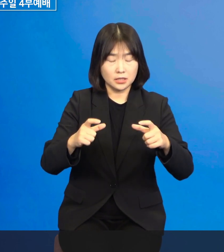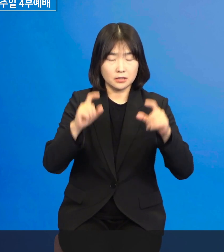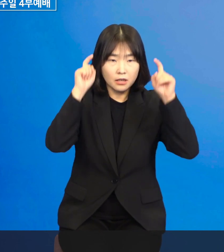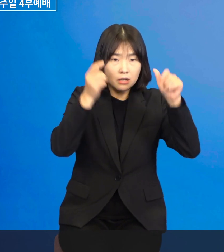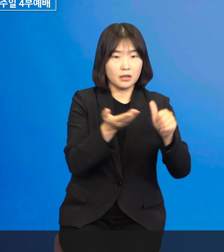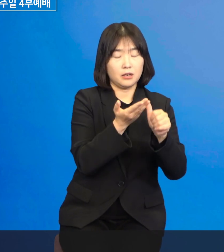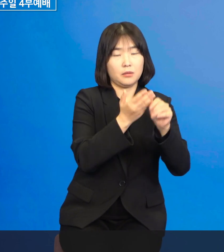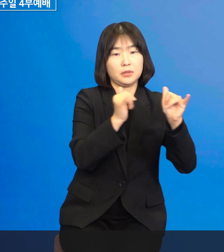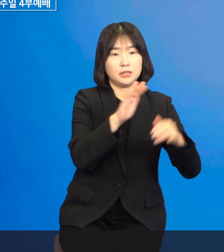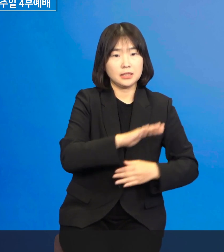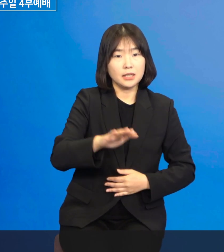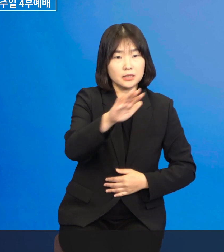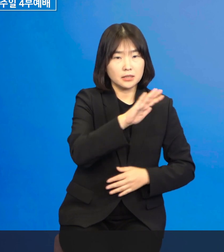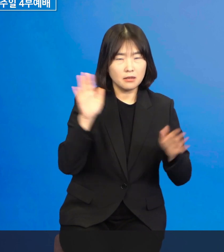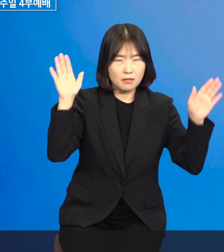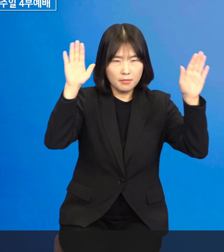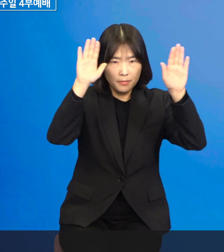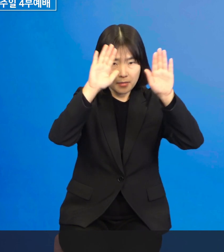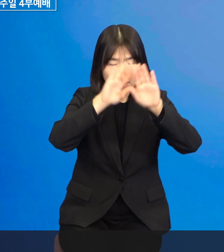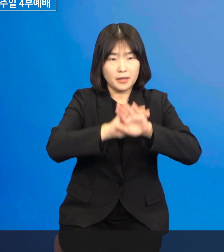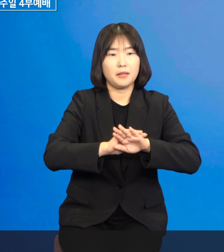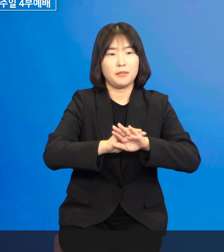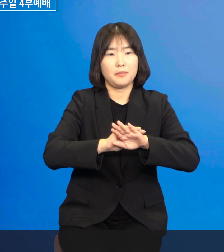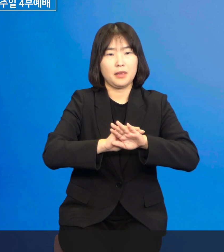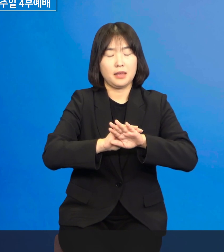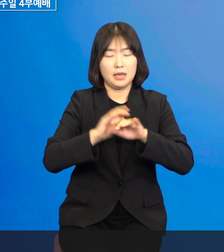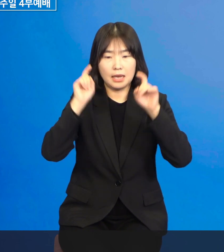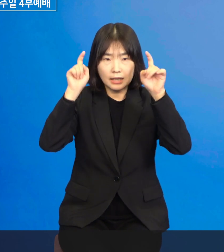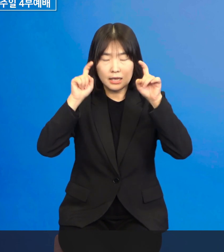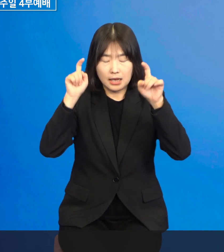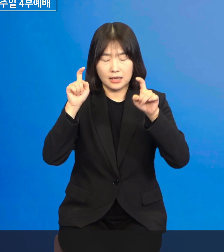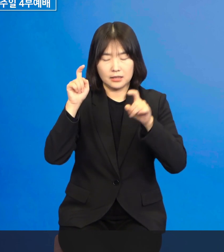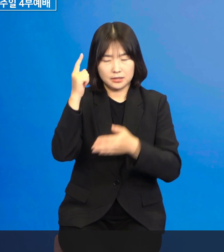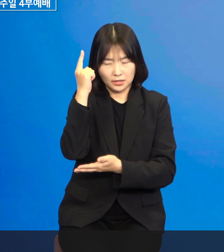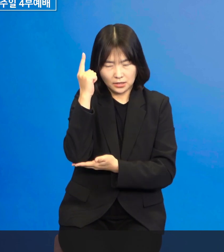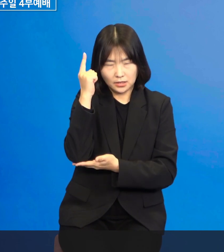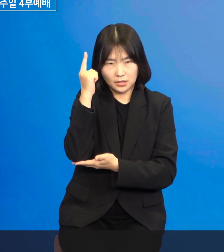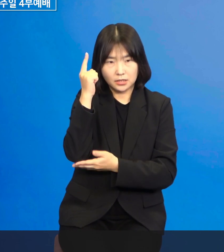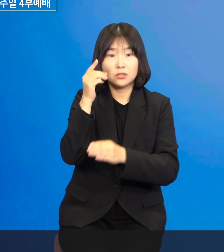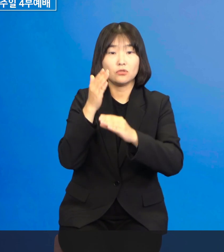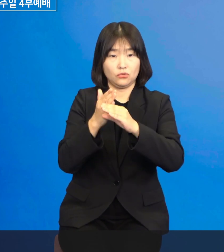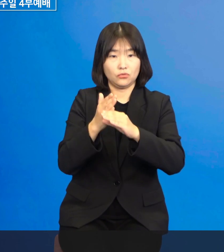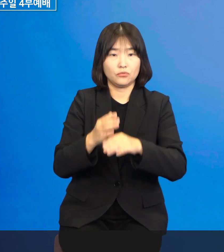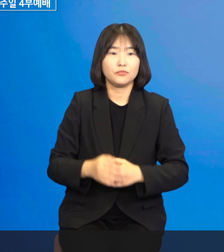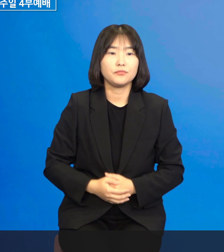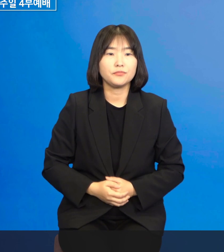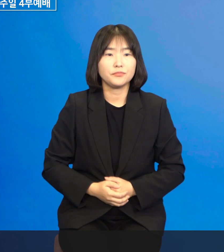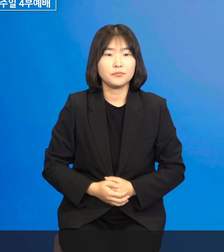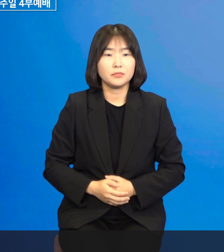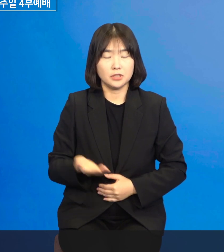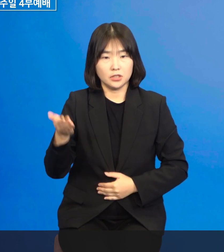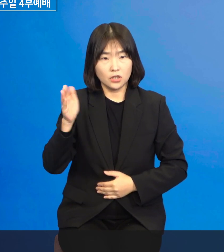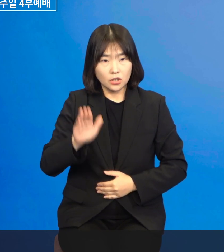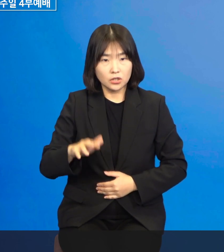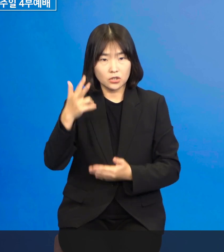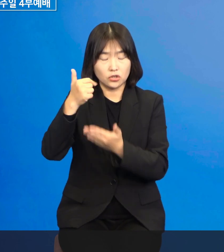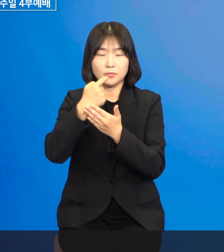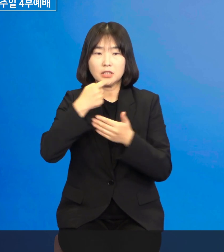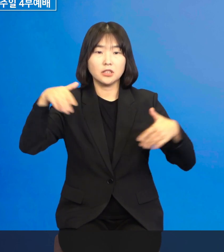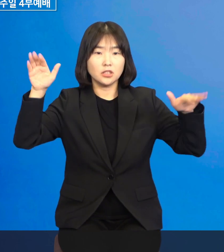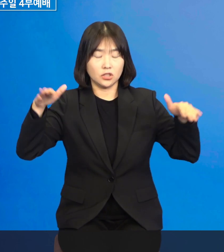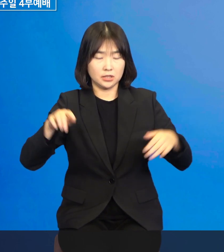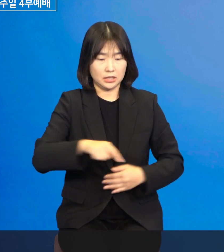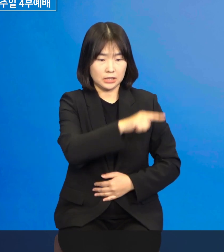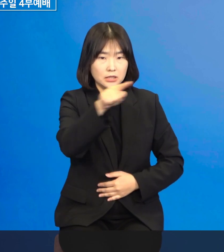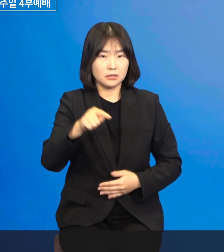그 지역에서 목자들이 밤에 들에서 지내며 그들의 양떼를 지키고 있었다. 그런데 주님의